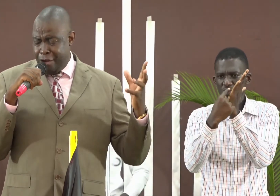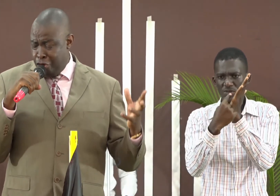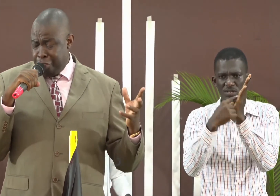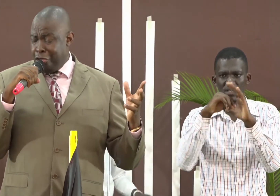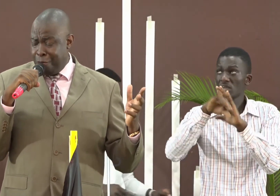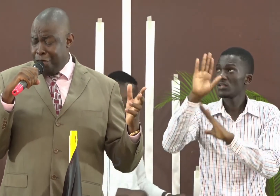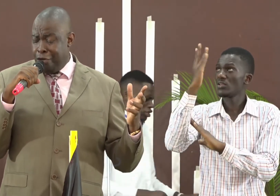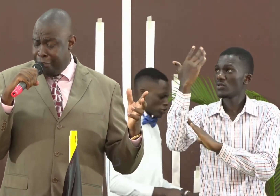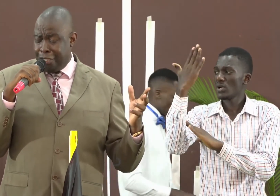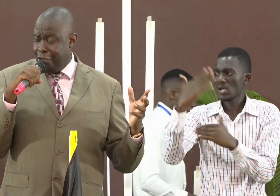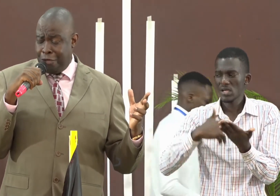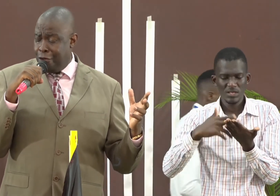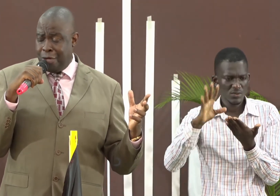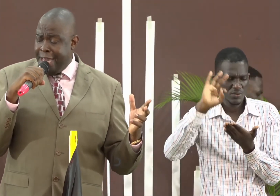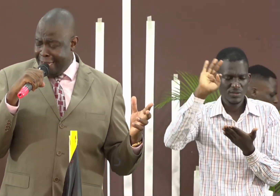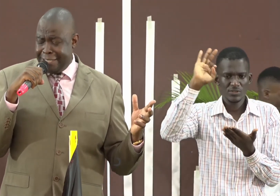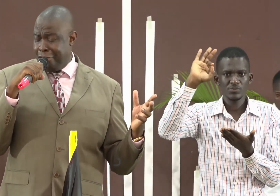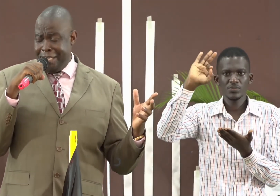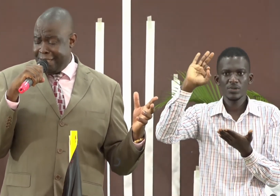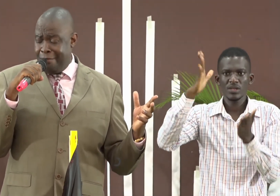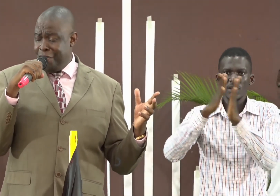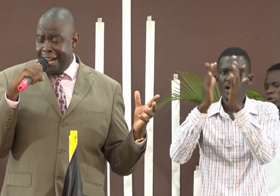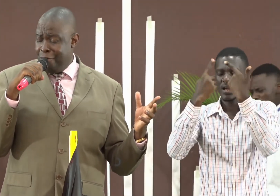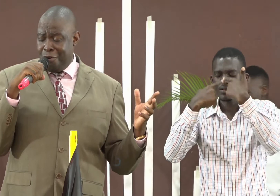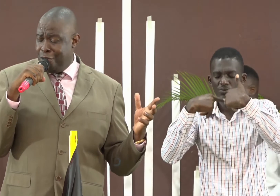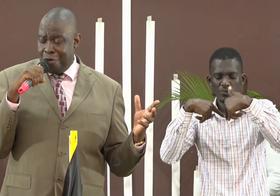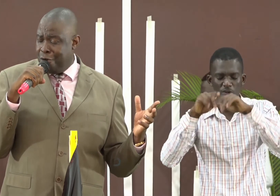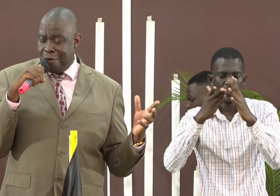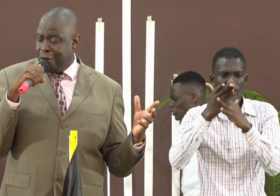mu mikono gy'omwoyo omutukuvu nga tuyita